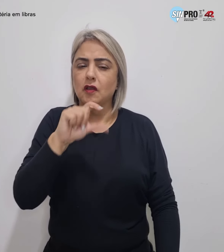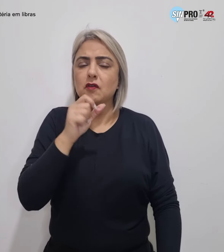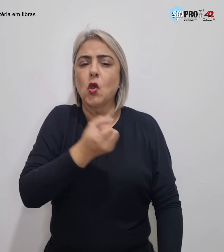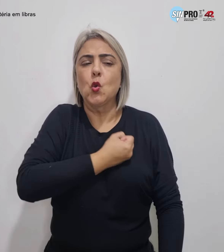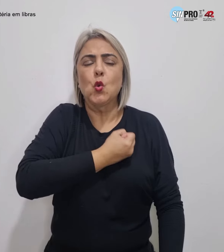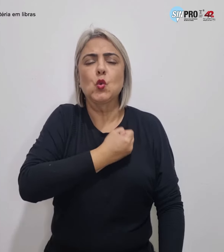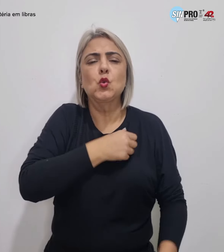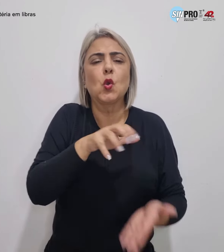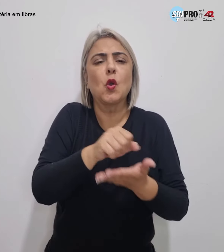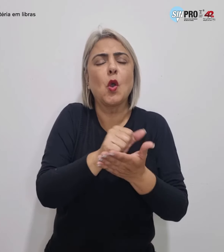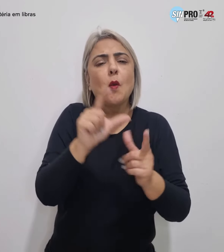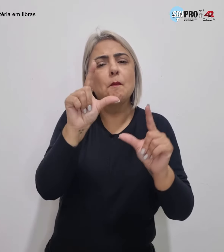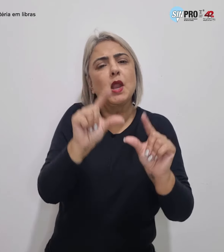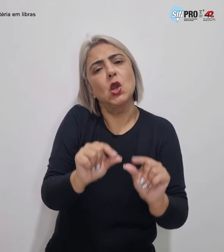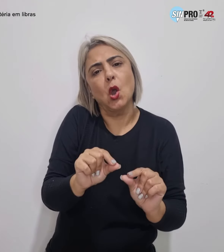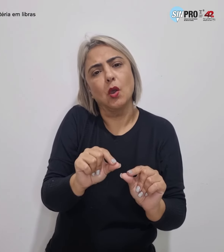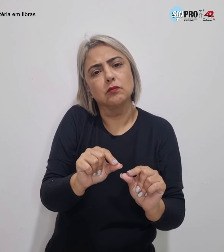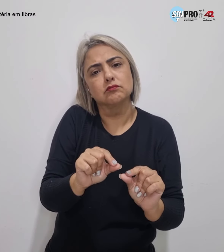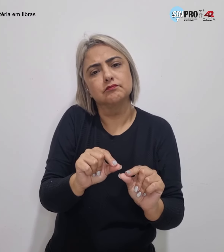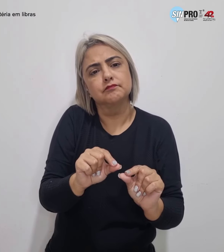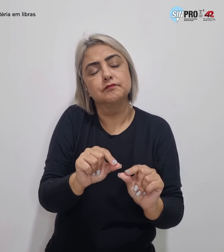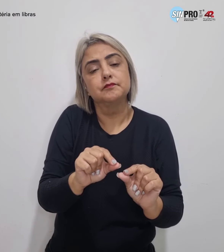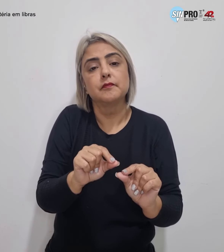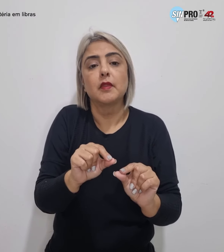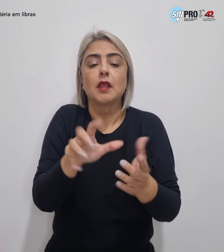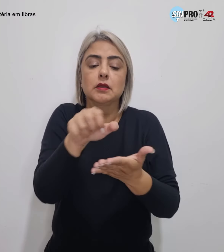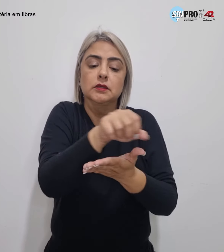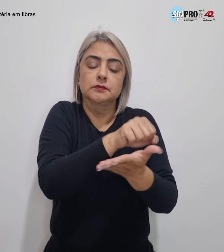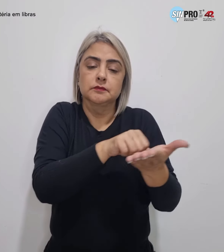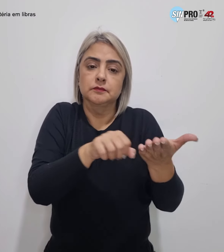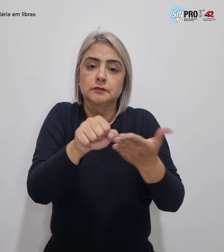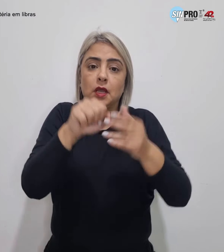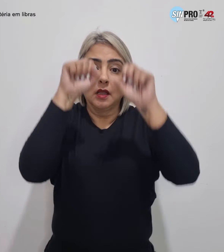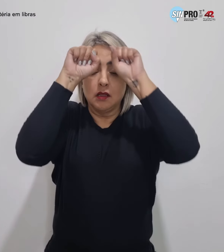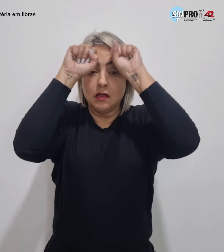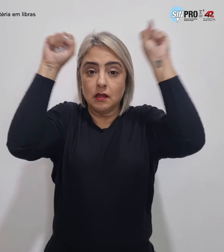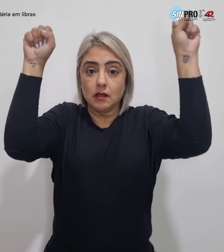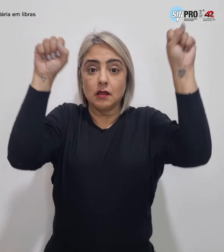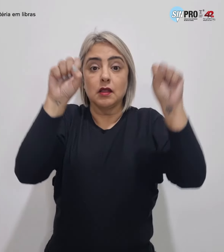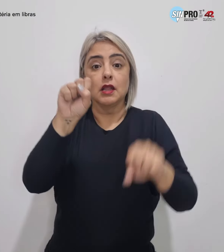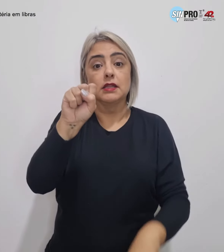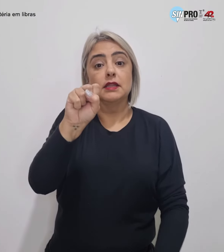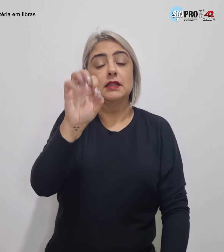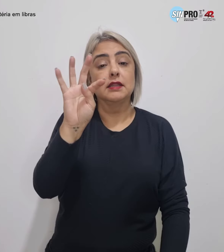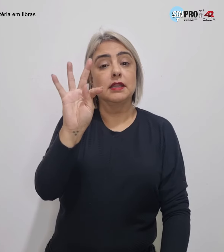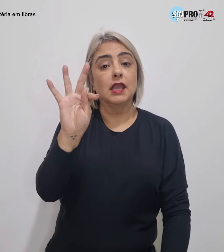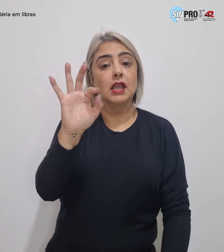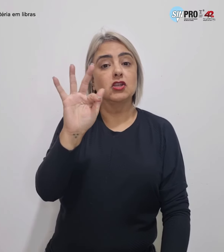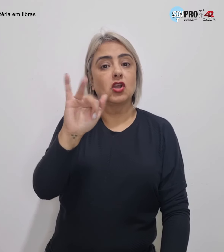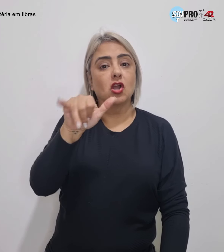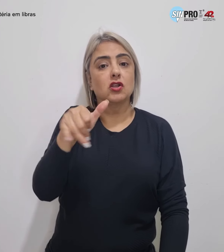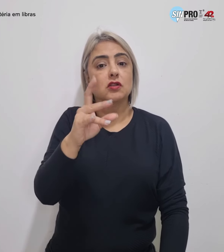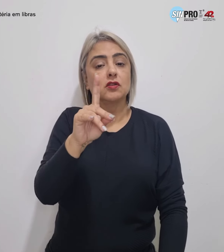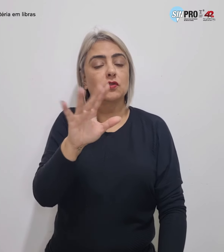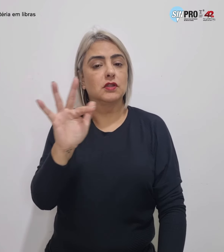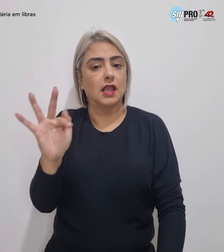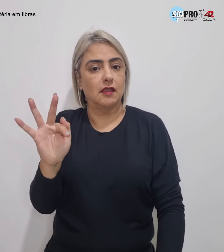números foram menores segundo dados do Tribunal de Justiça do Distrito Federal e dos territórios